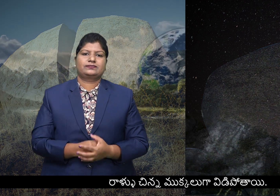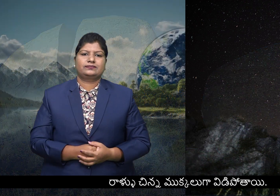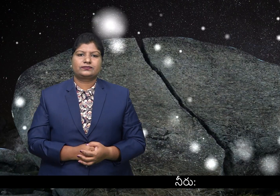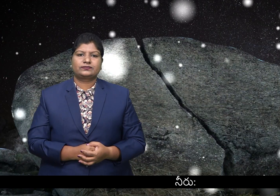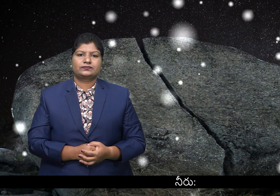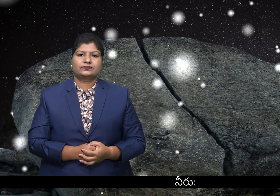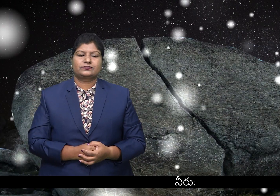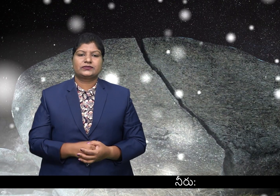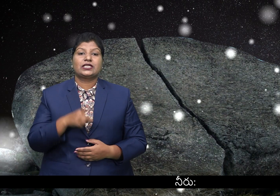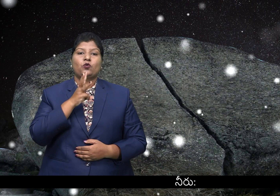నీరు.